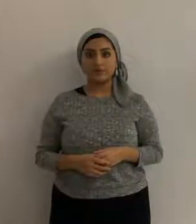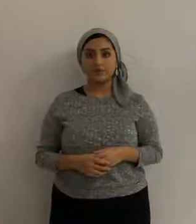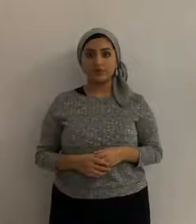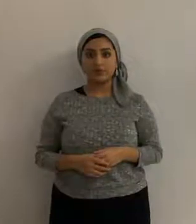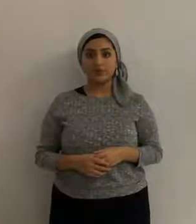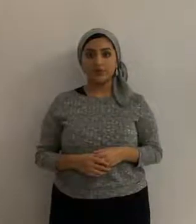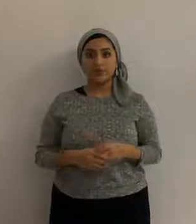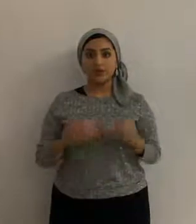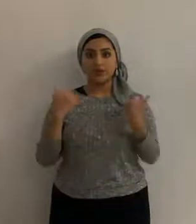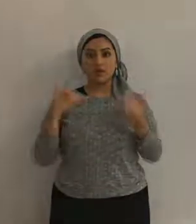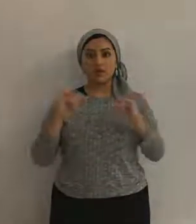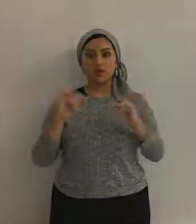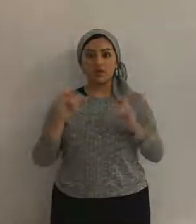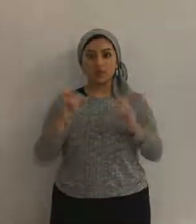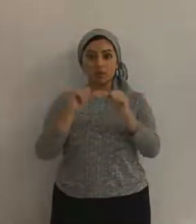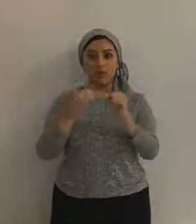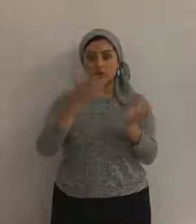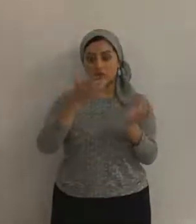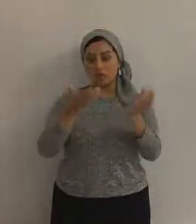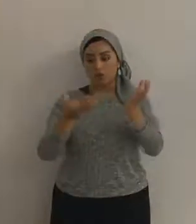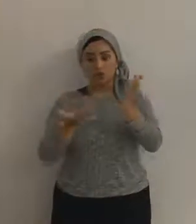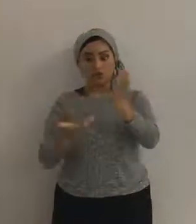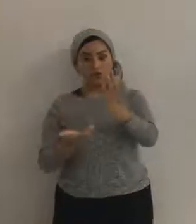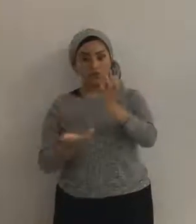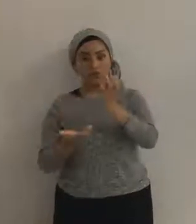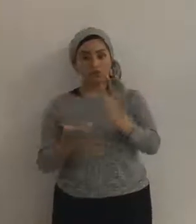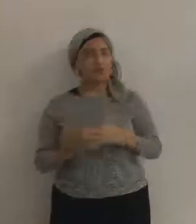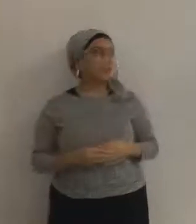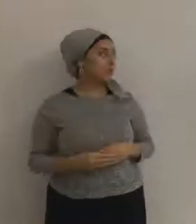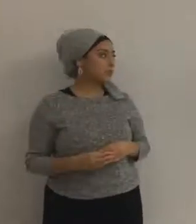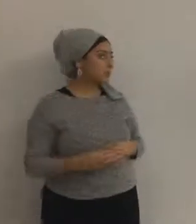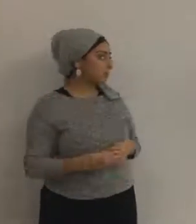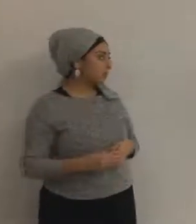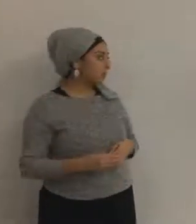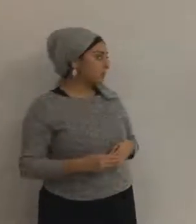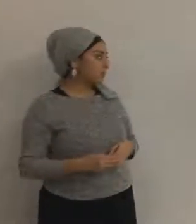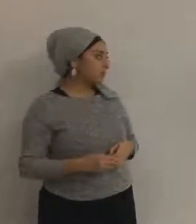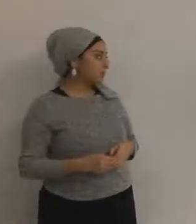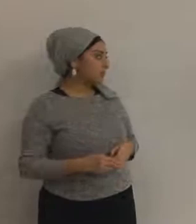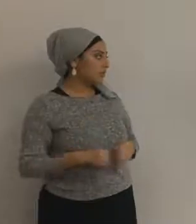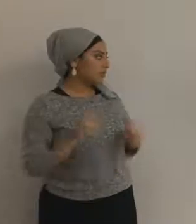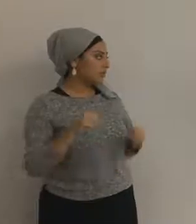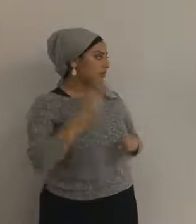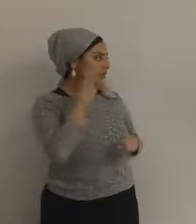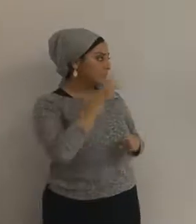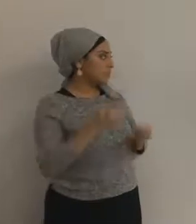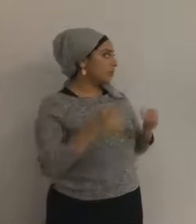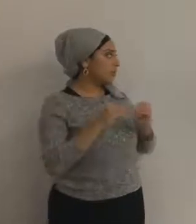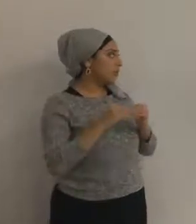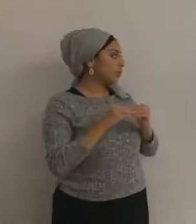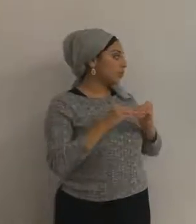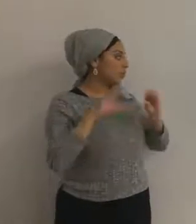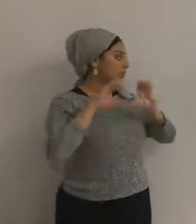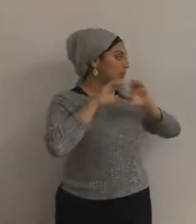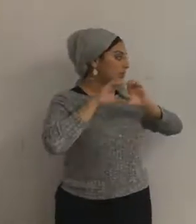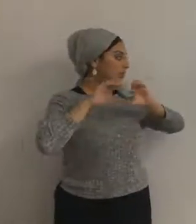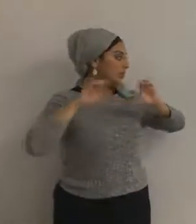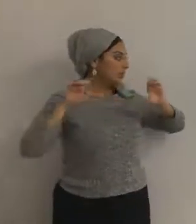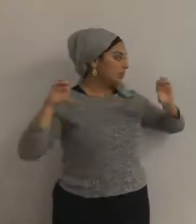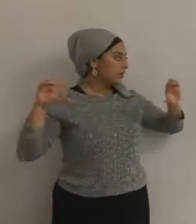el concreto o colando el concreto. Aquí vemos más tubos, moldes, como les decía, lo más seguro es que